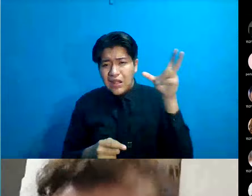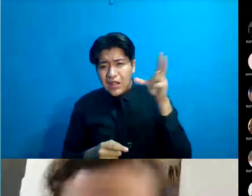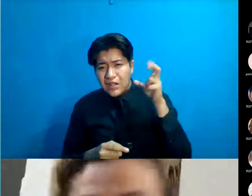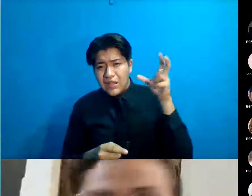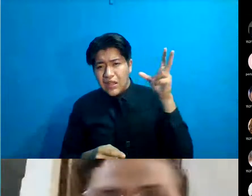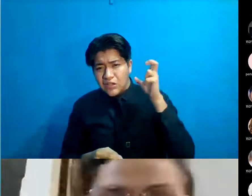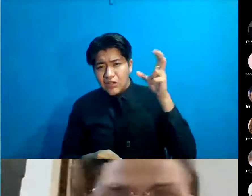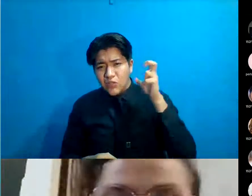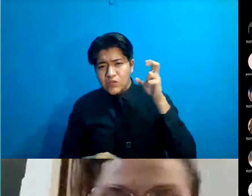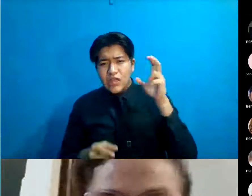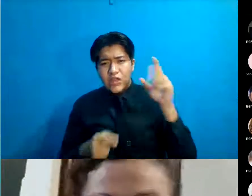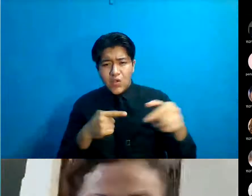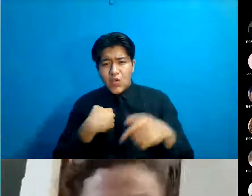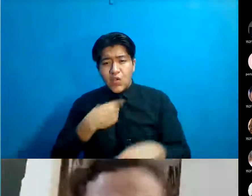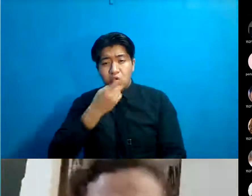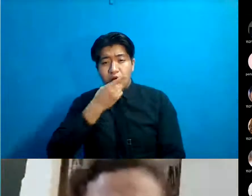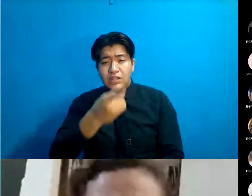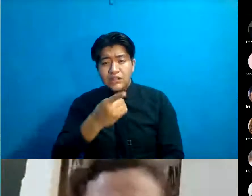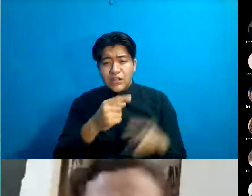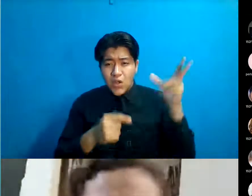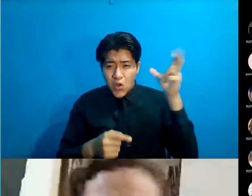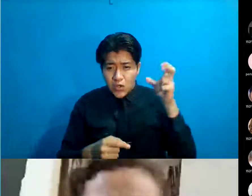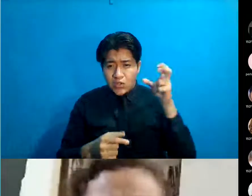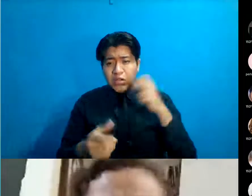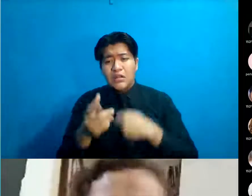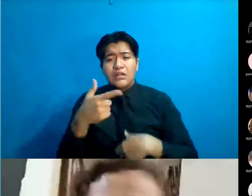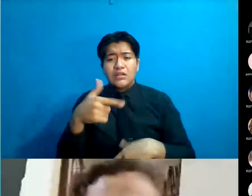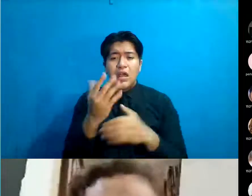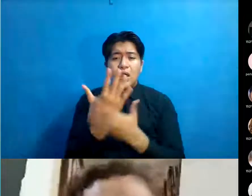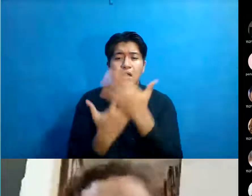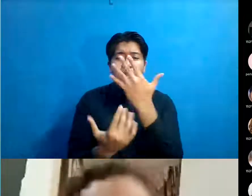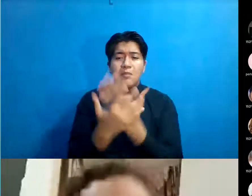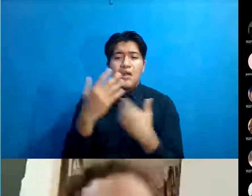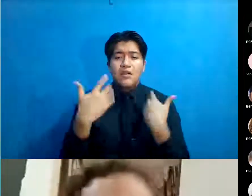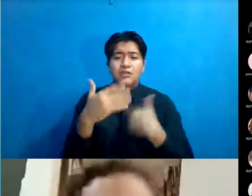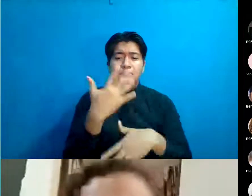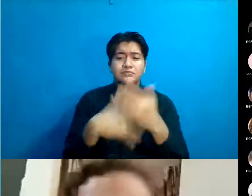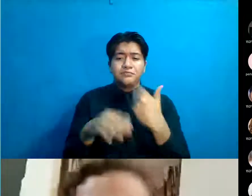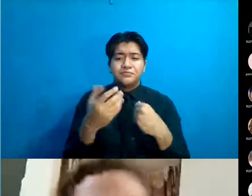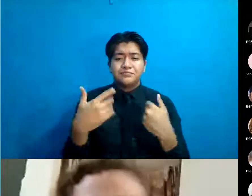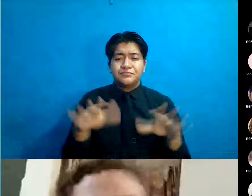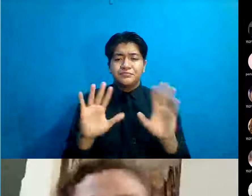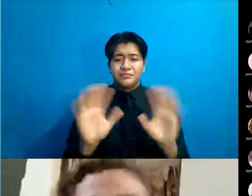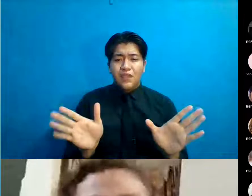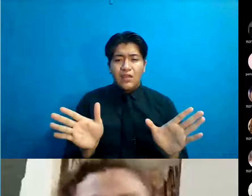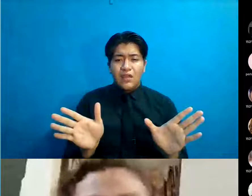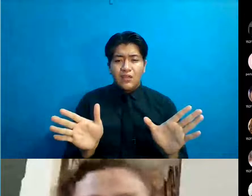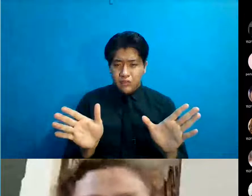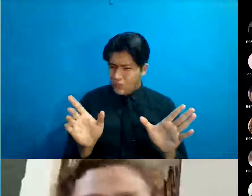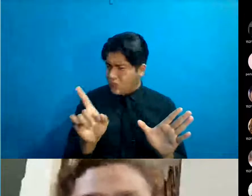estoy diciendo y lo pasa con mover las manos y ya. No, ese es un proceso